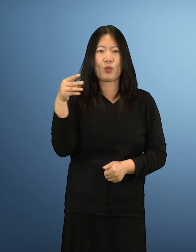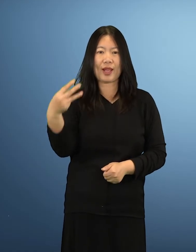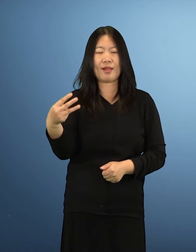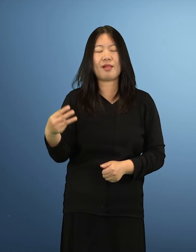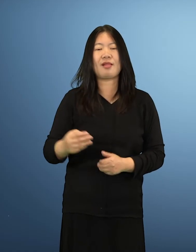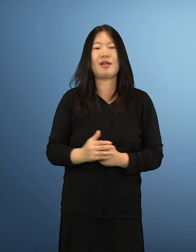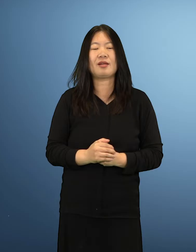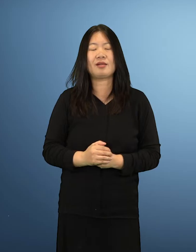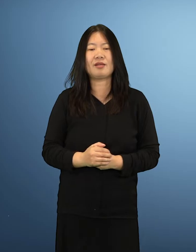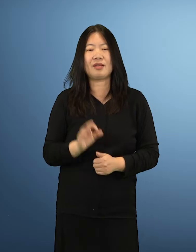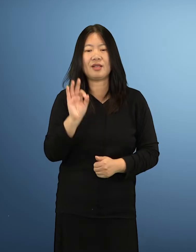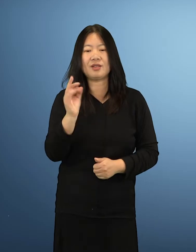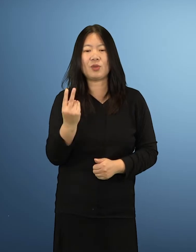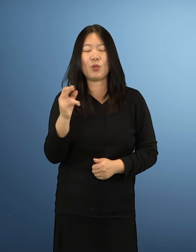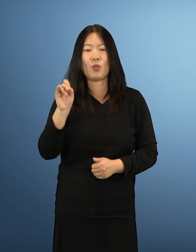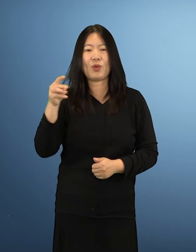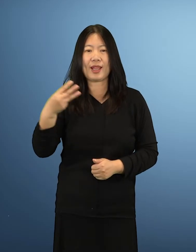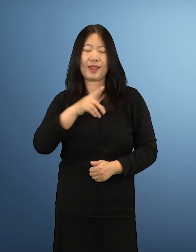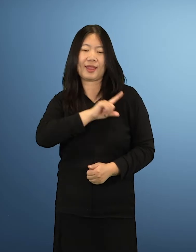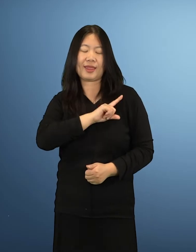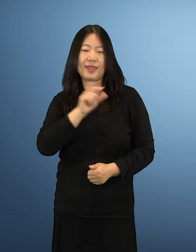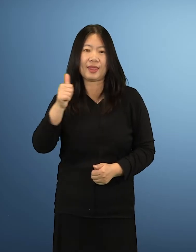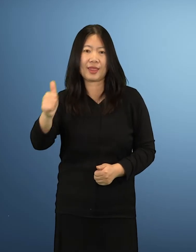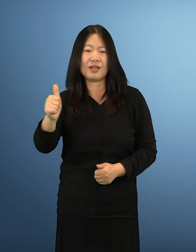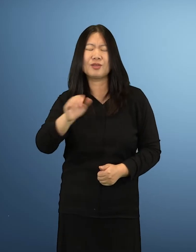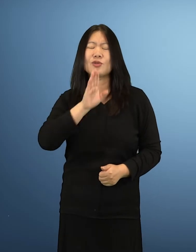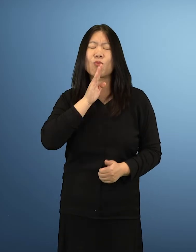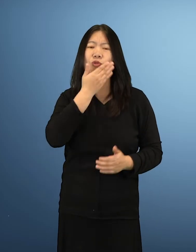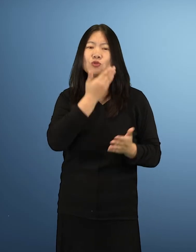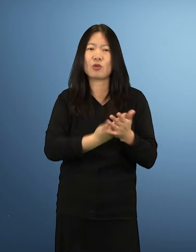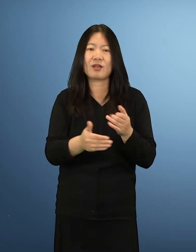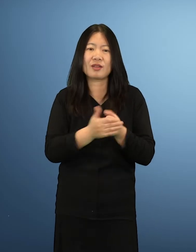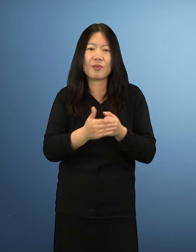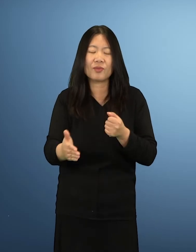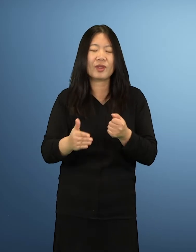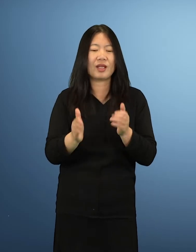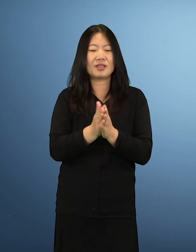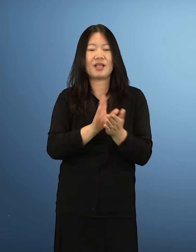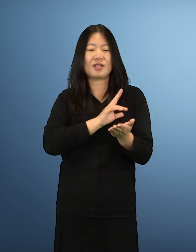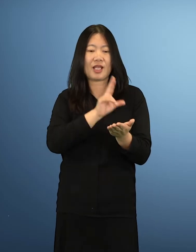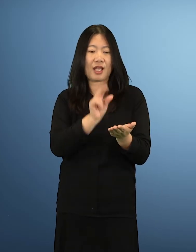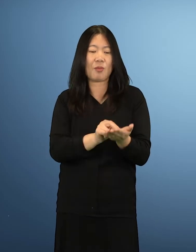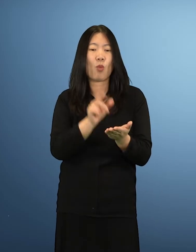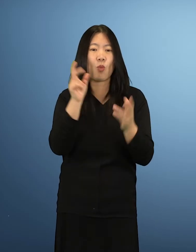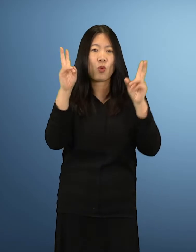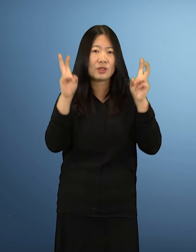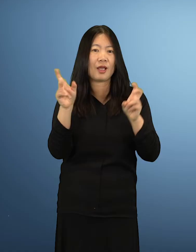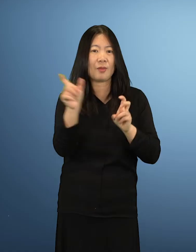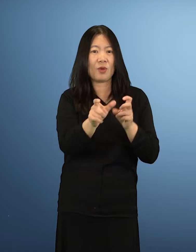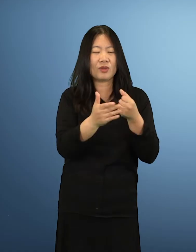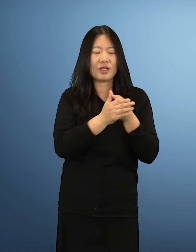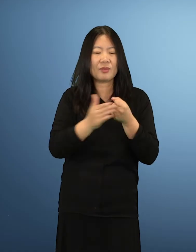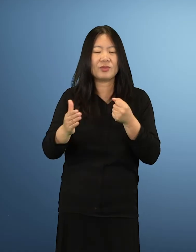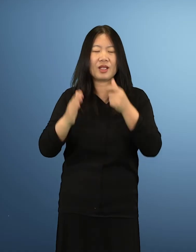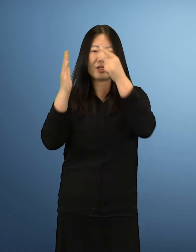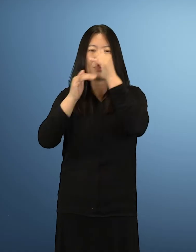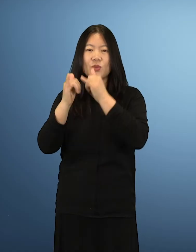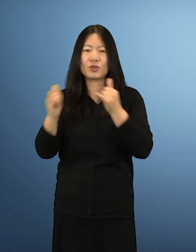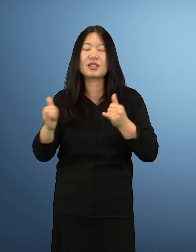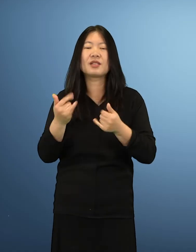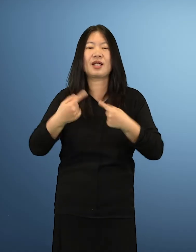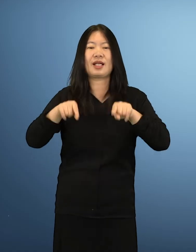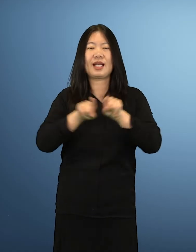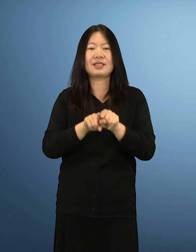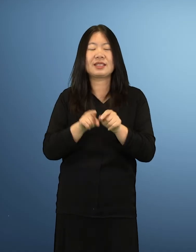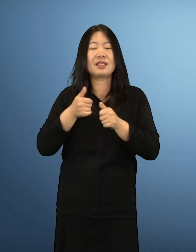요엘. 근데 요엘이라는 이름은 이건 중요하니까, 또 이 책의 제목이기도 하니까 우리 한번 성도님들